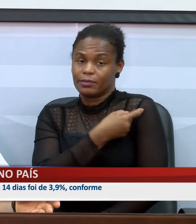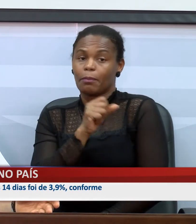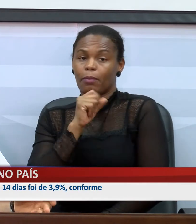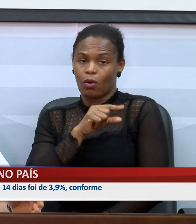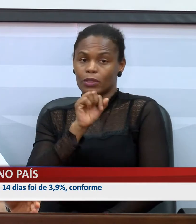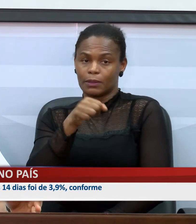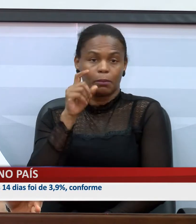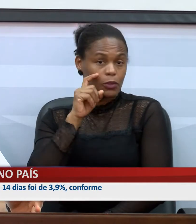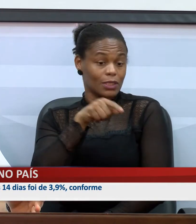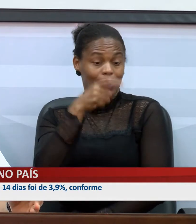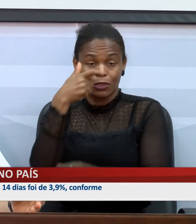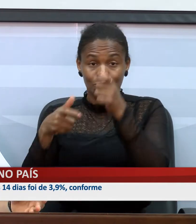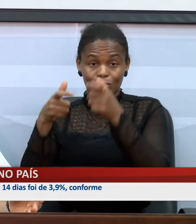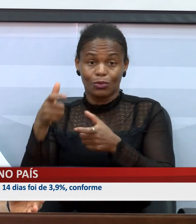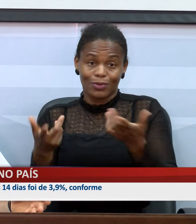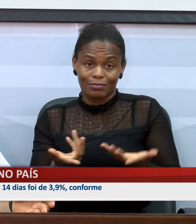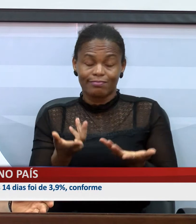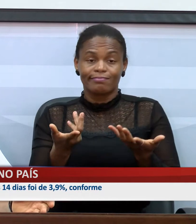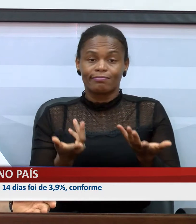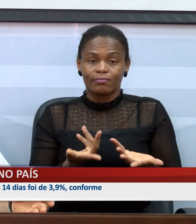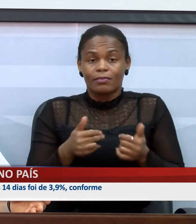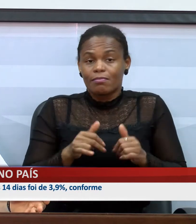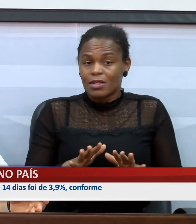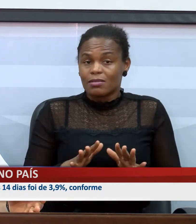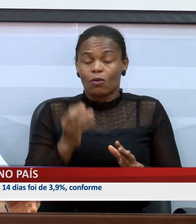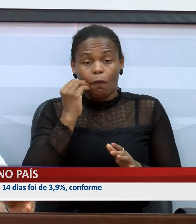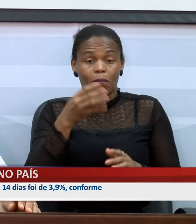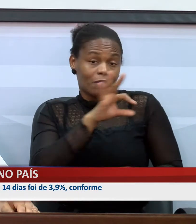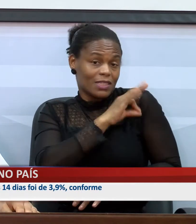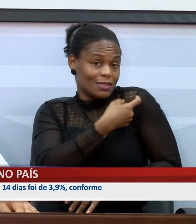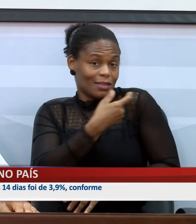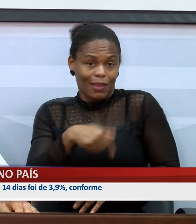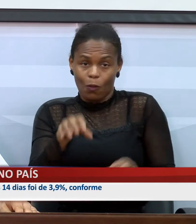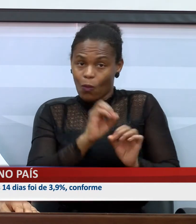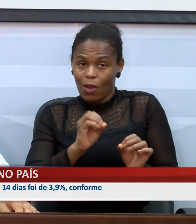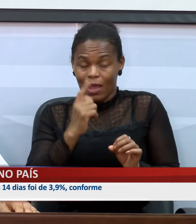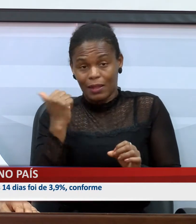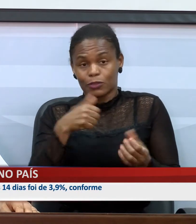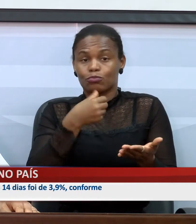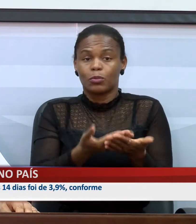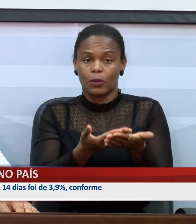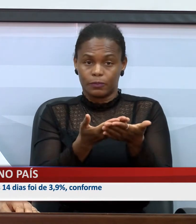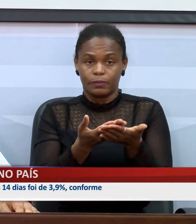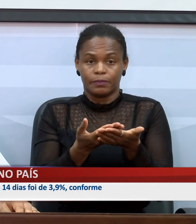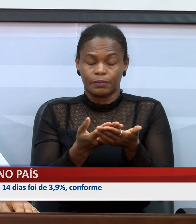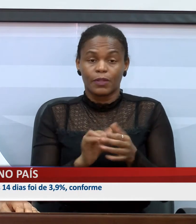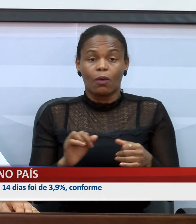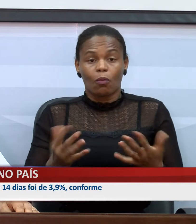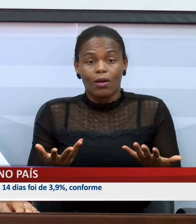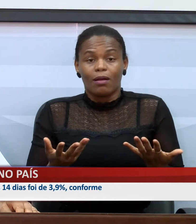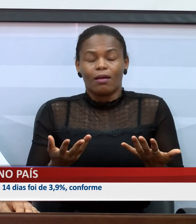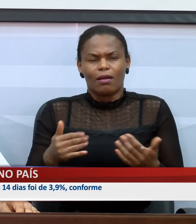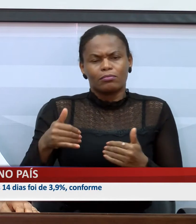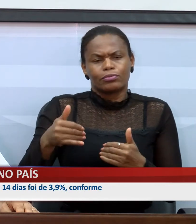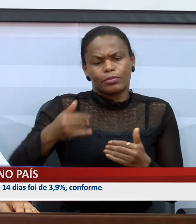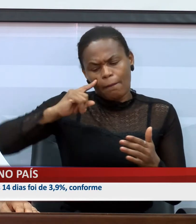poderia ter protegido essas pessoas, mas como não estavam vacinadas, acabaram por falecer. E quando vamos mais